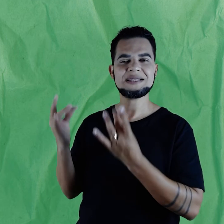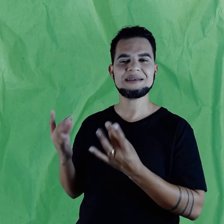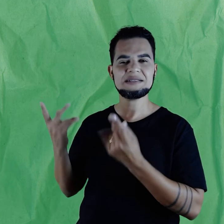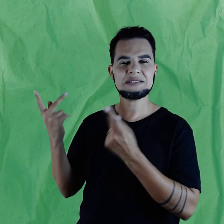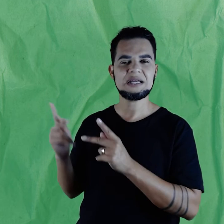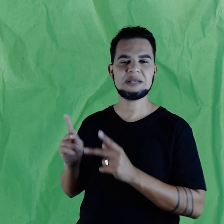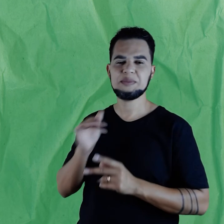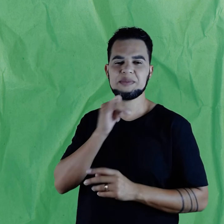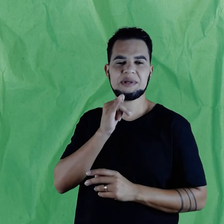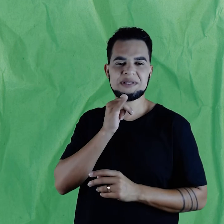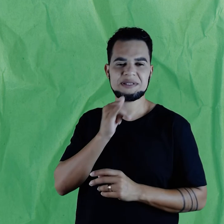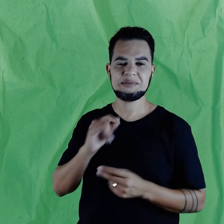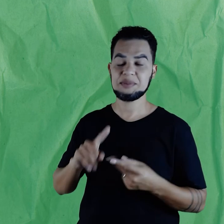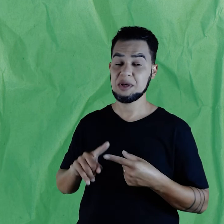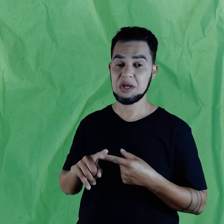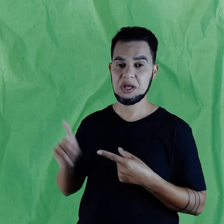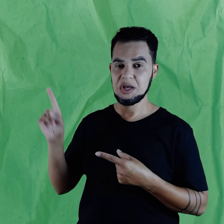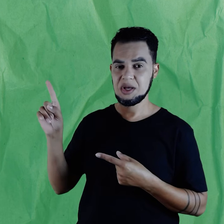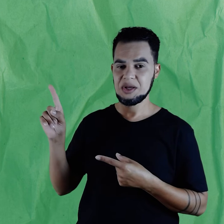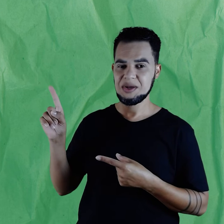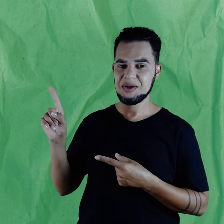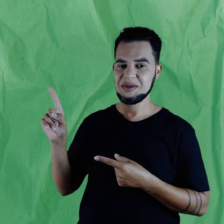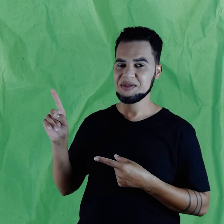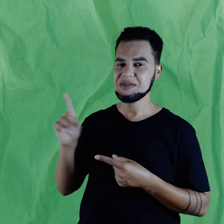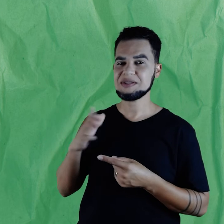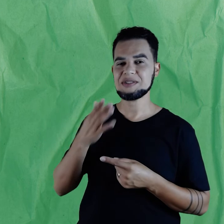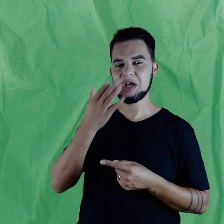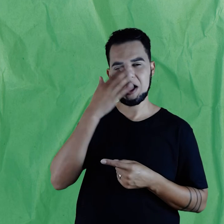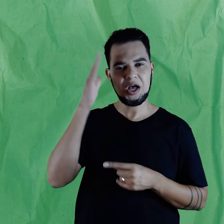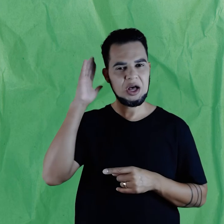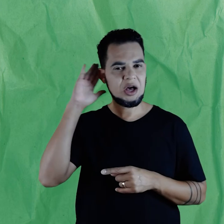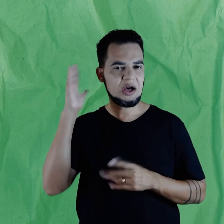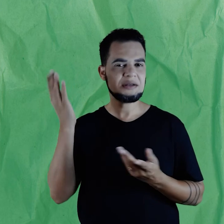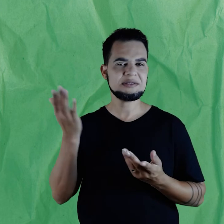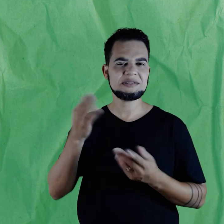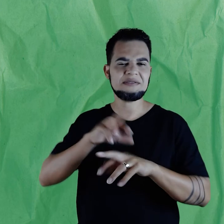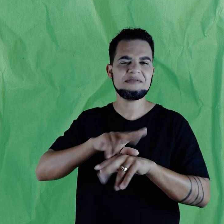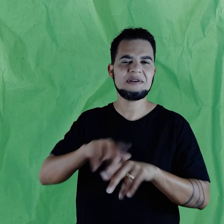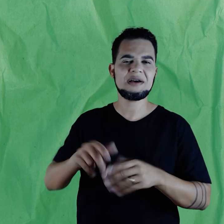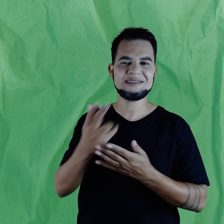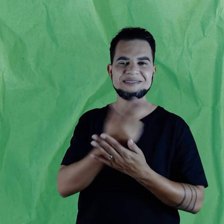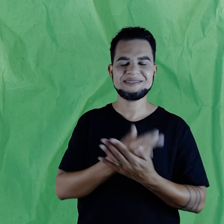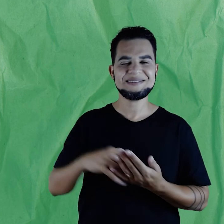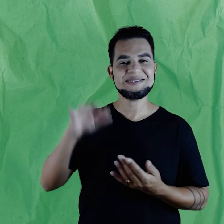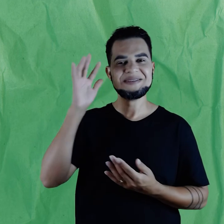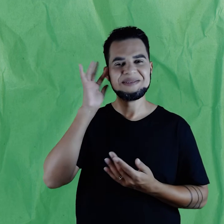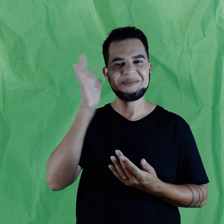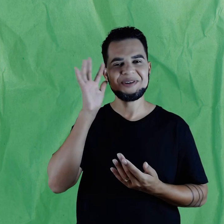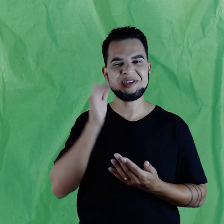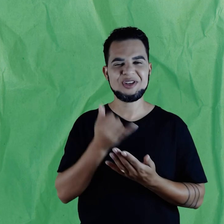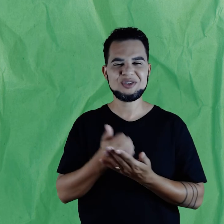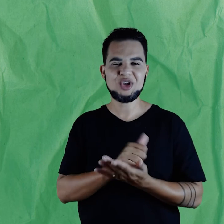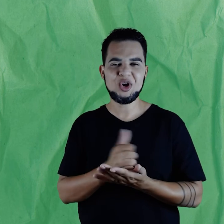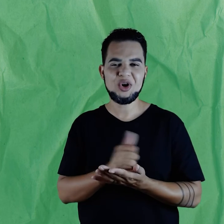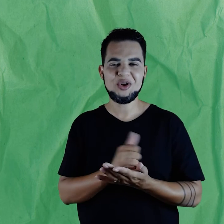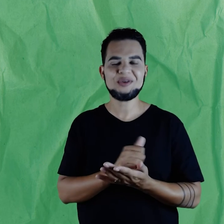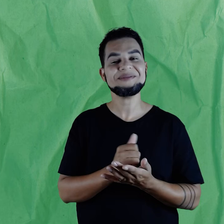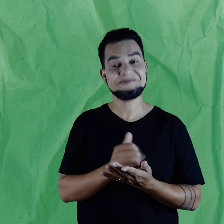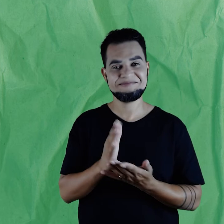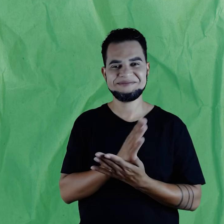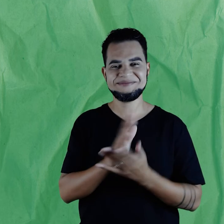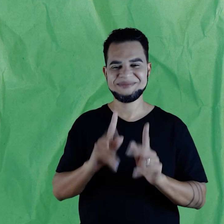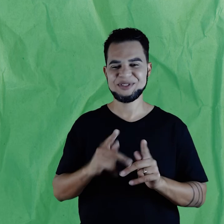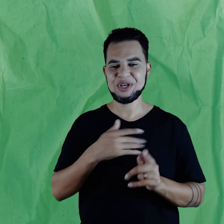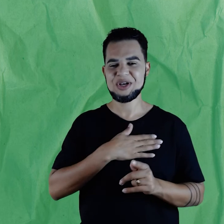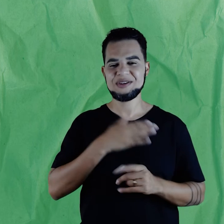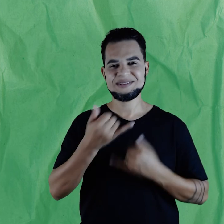questões como, olha lá, o Pikachu de costas. Então tem várias imagens. Imagina um joguinho, né? Para quem gosta de fazer jogo, o